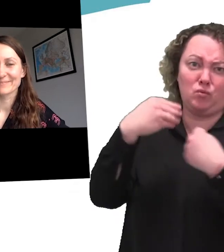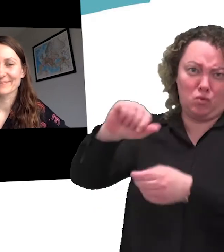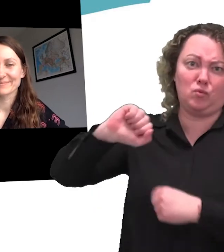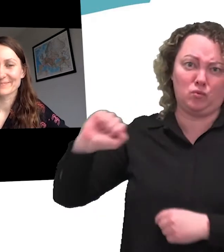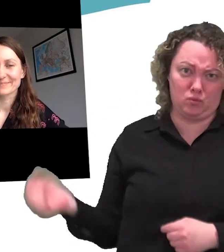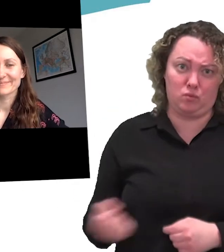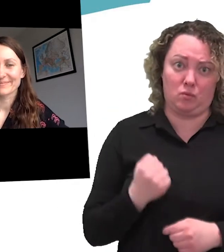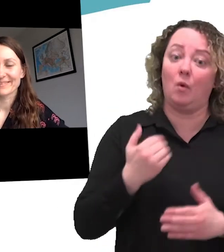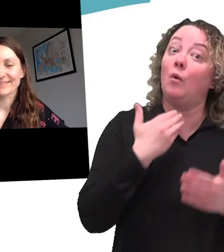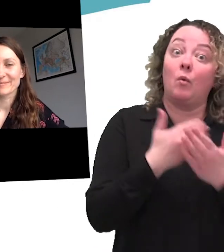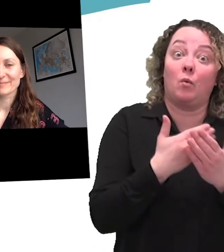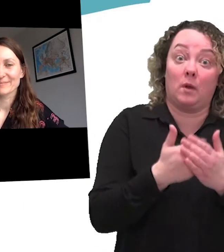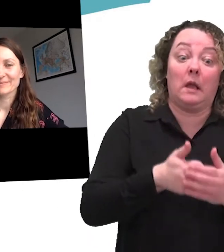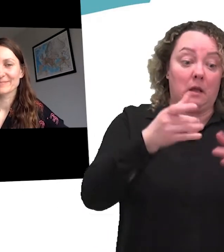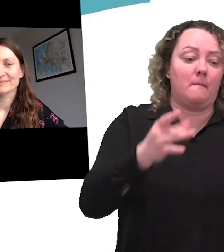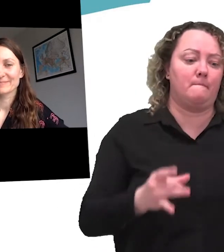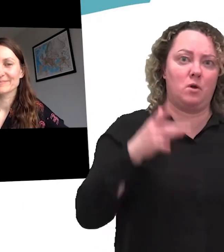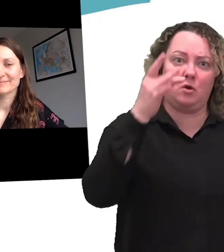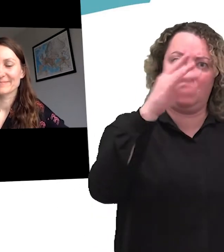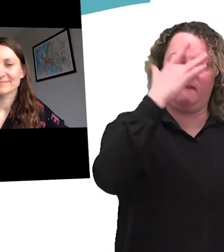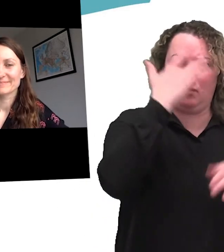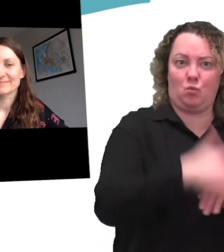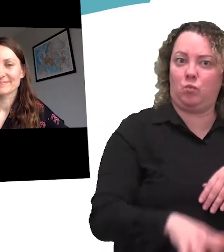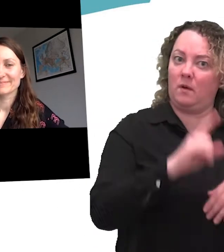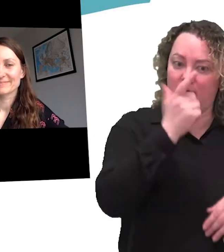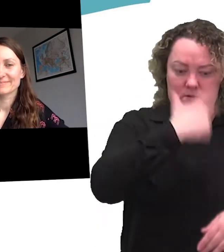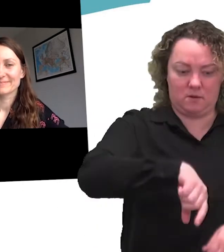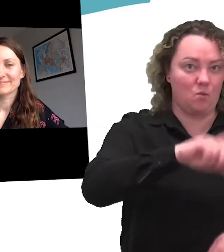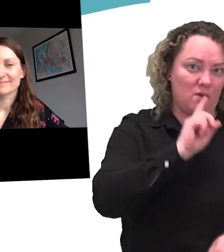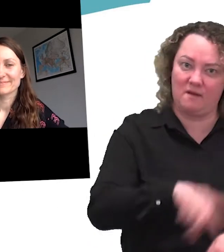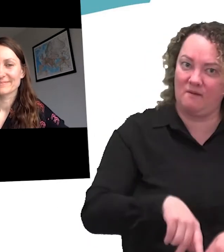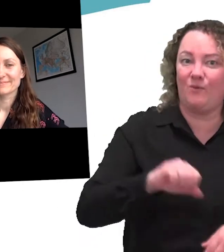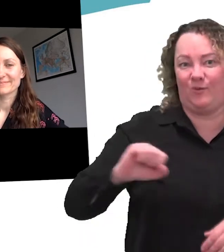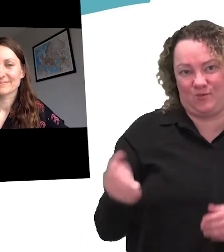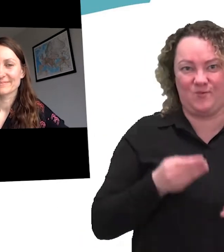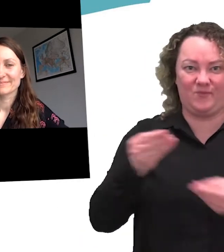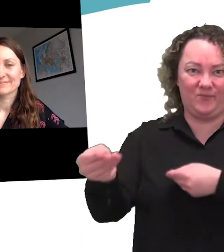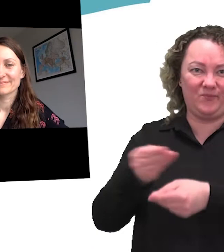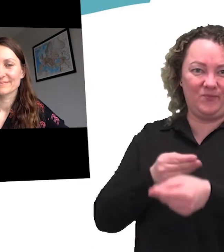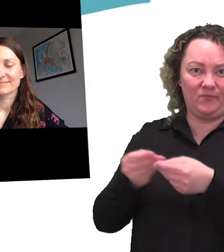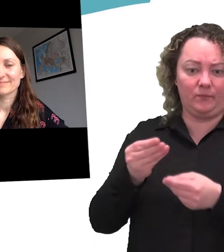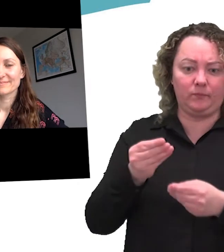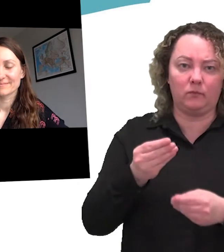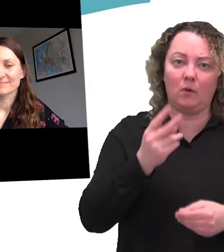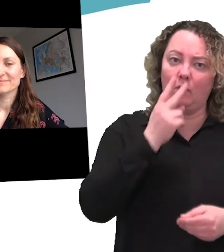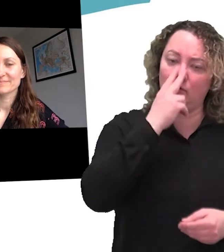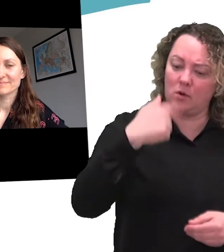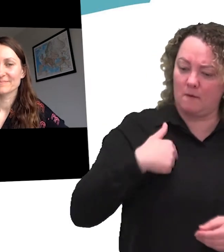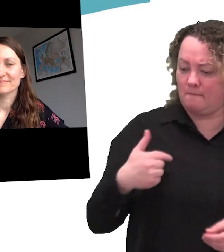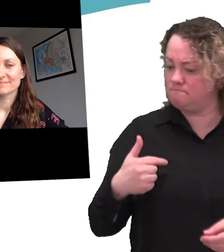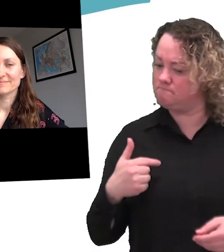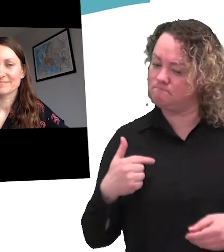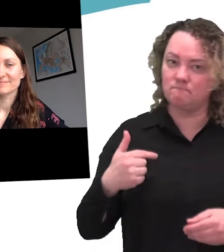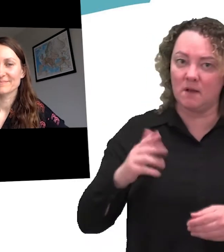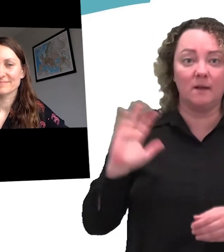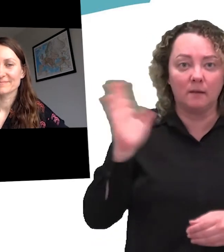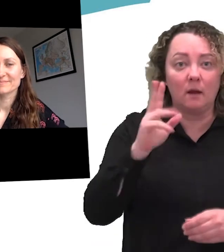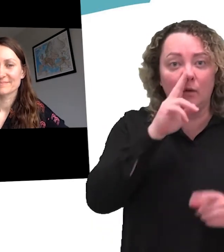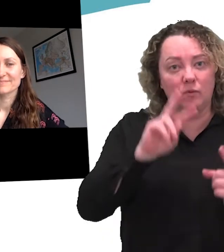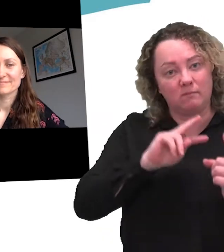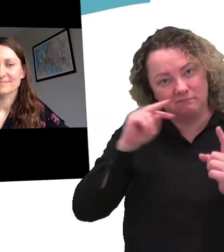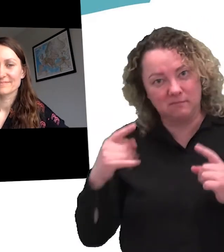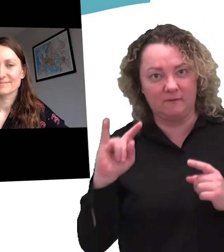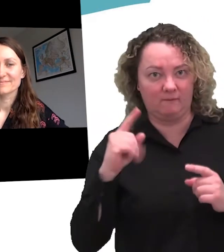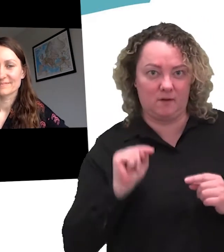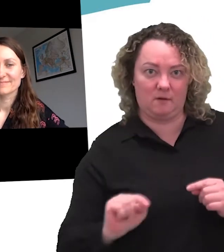maišelio traškučių. Tai žiūrėti ne iš savo pusės, o iš paauglio pusės. Nes gal jam ta kebabai net